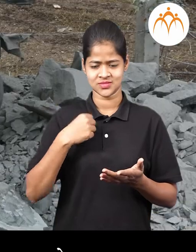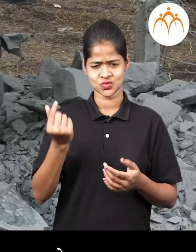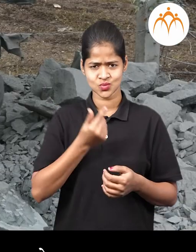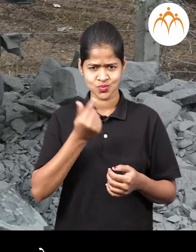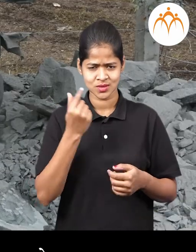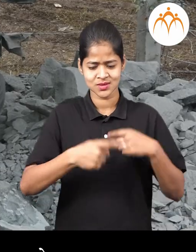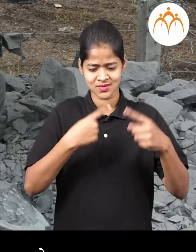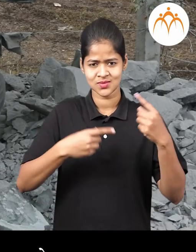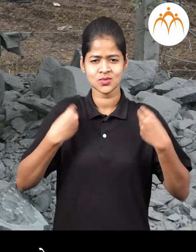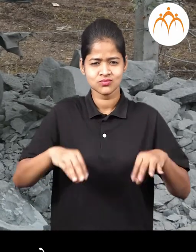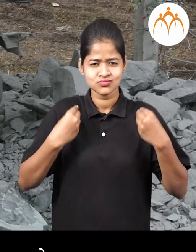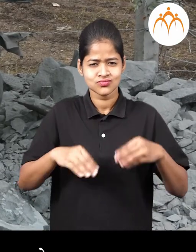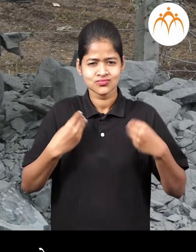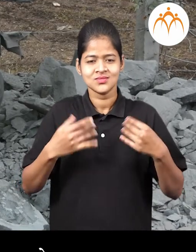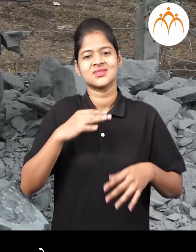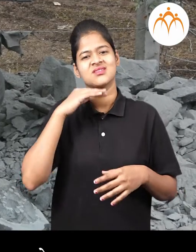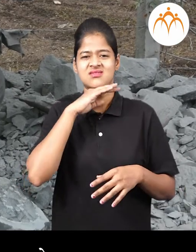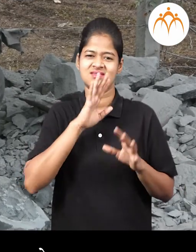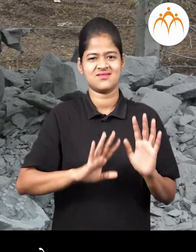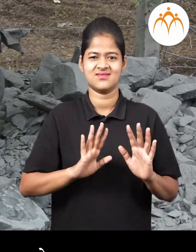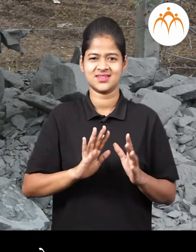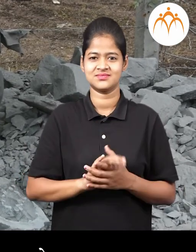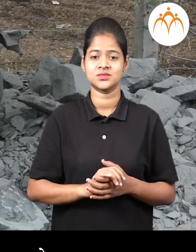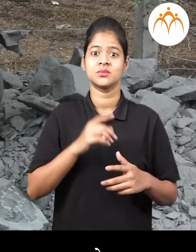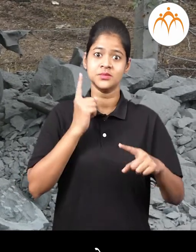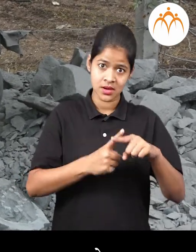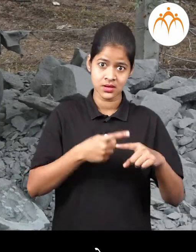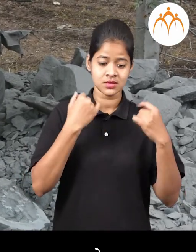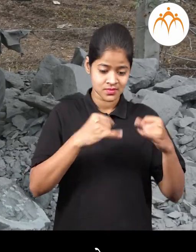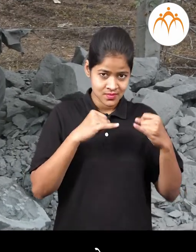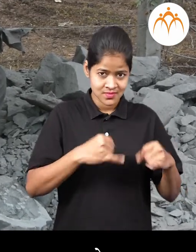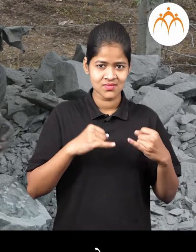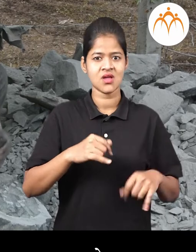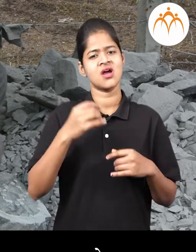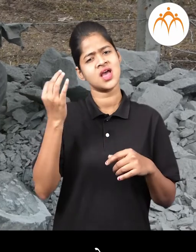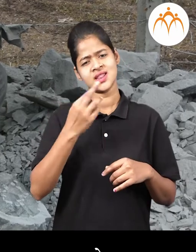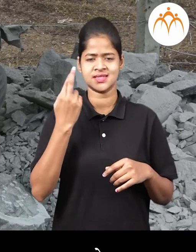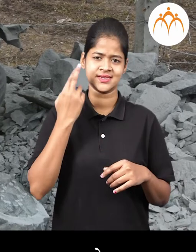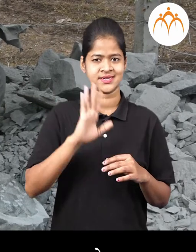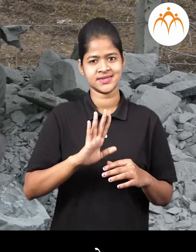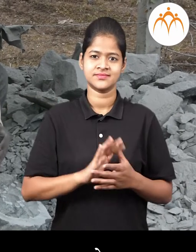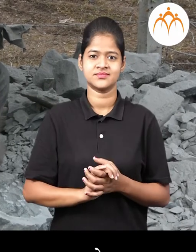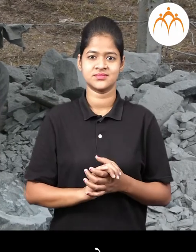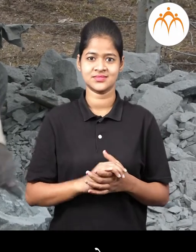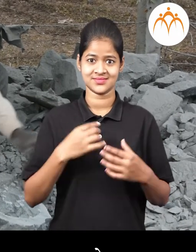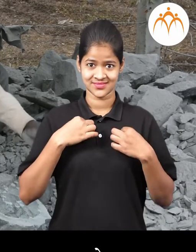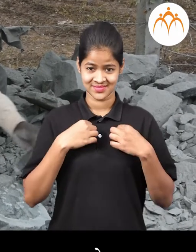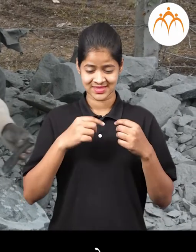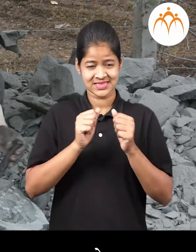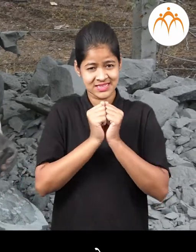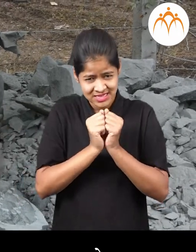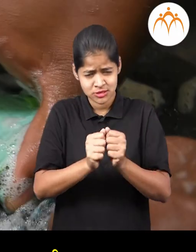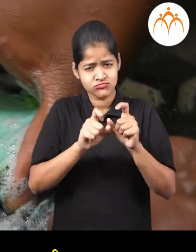कपड़ये अनेक कारणान मुले खराब होता अशवली कपड़ये स्वच्छ करणे अवश्य कास्ते